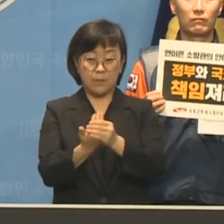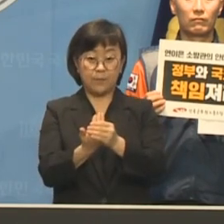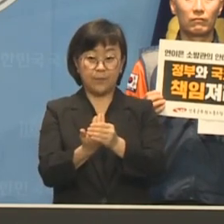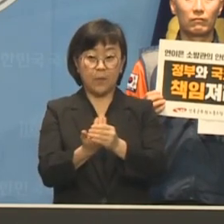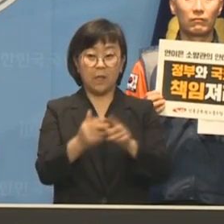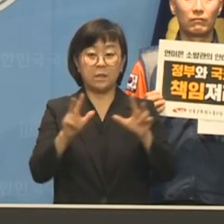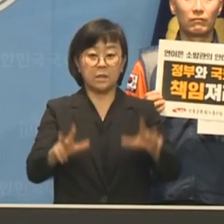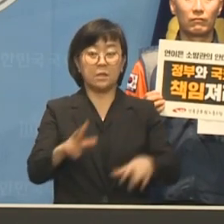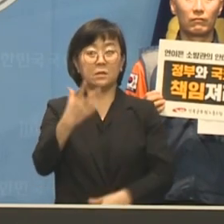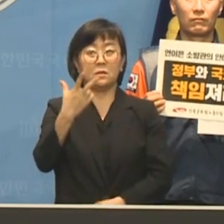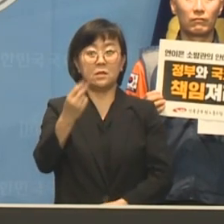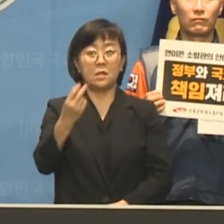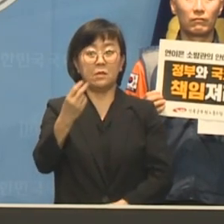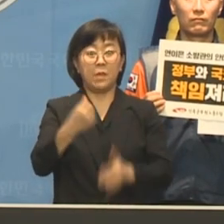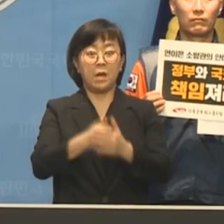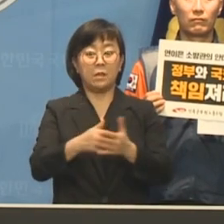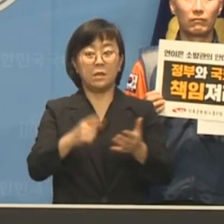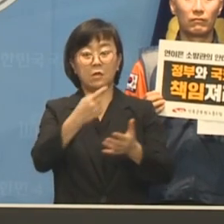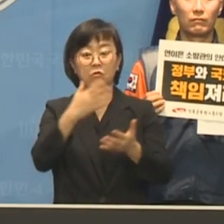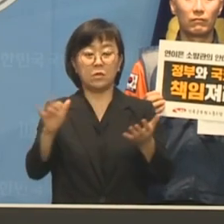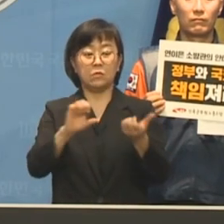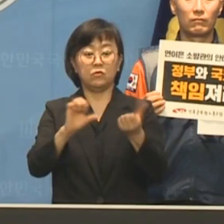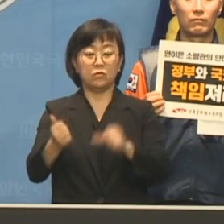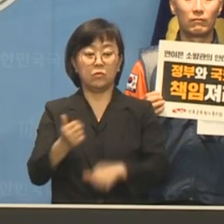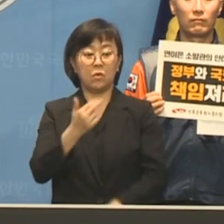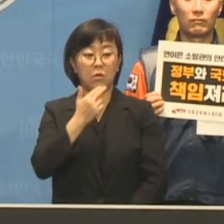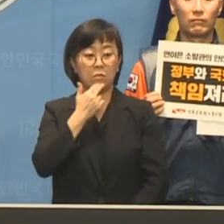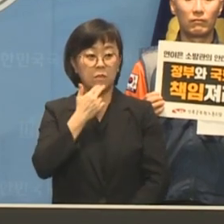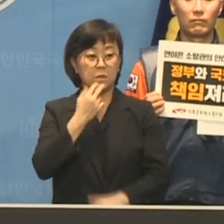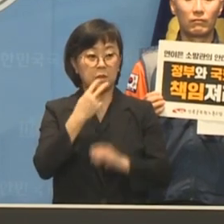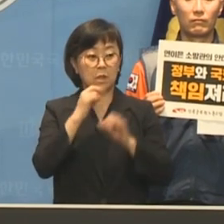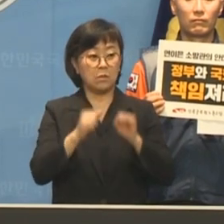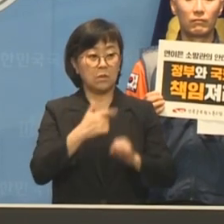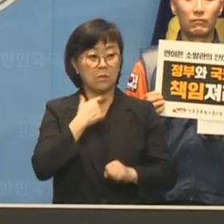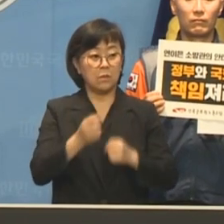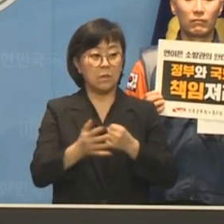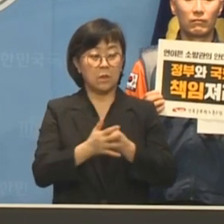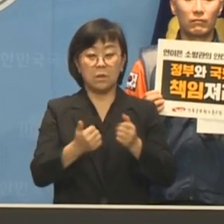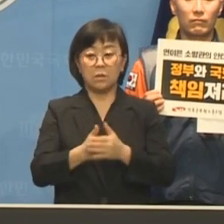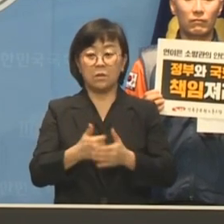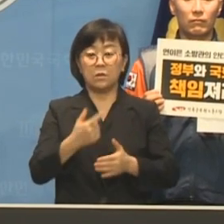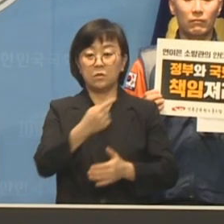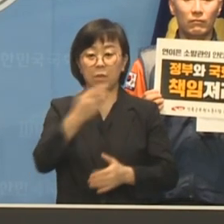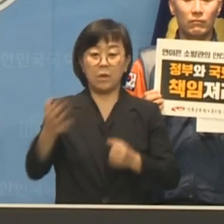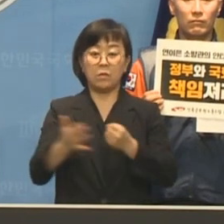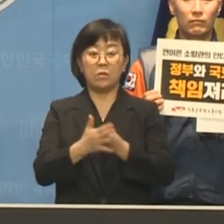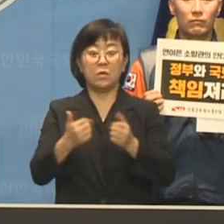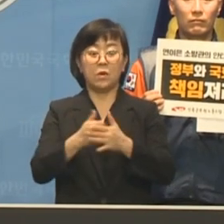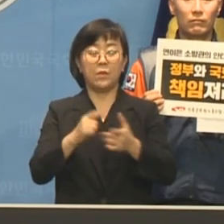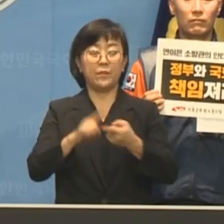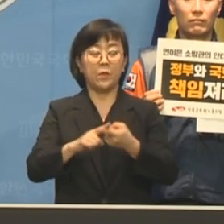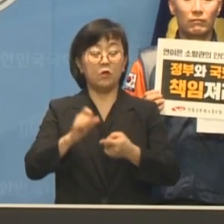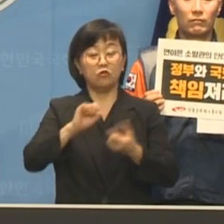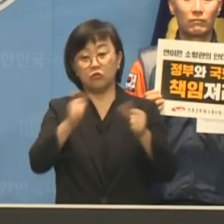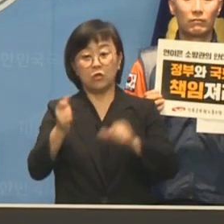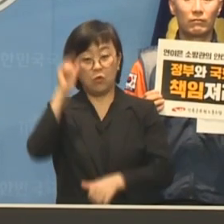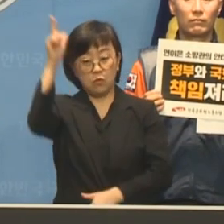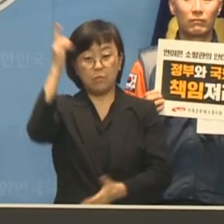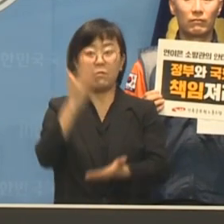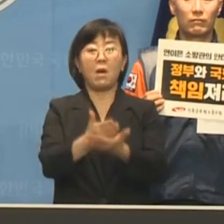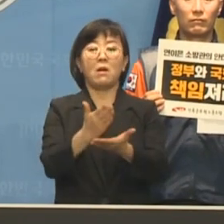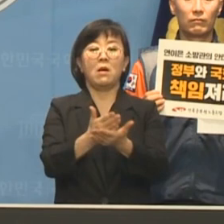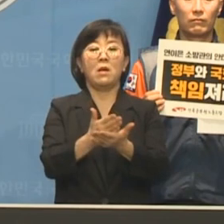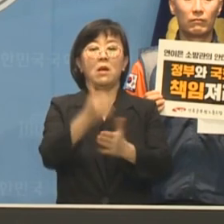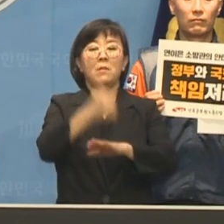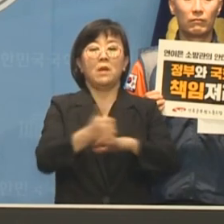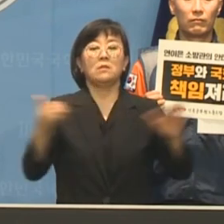지금 7만 소방관은 죽지 않고 살고 싶습니다. 소방관의 염원은 죽어서 영웅이 아니라 끝까지